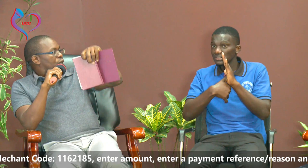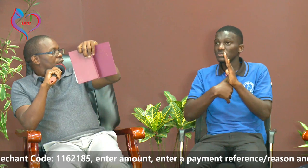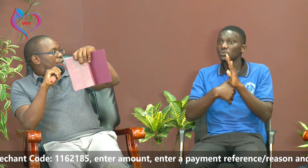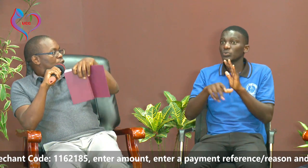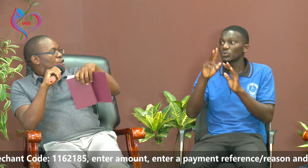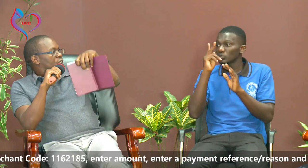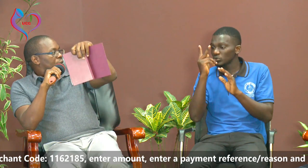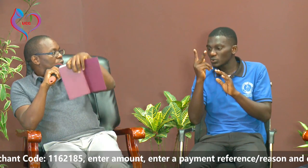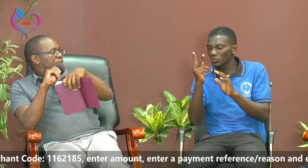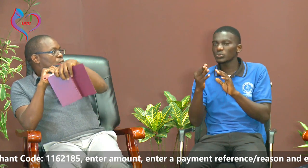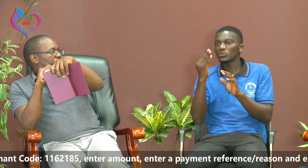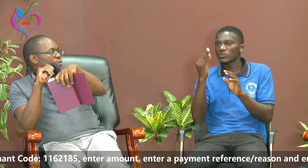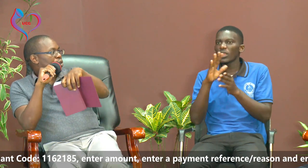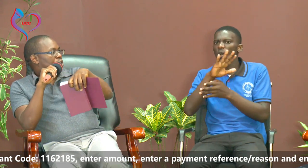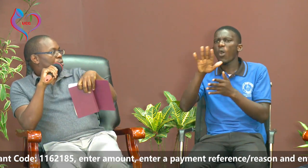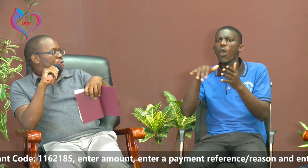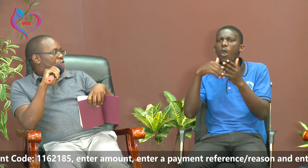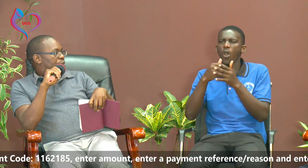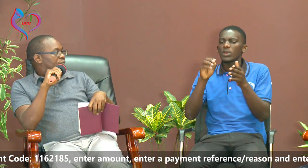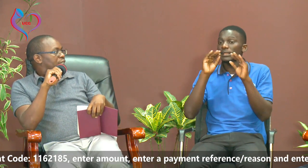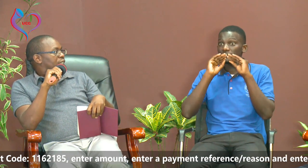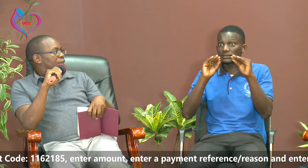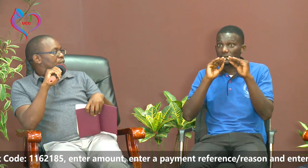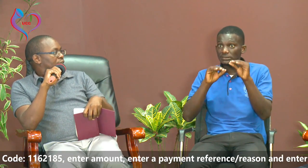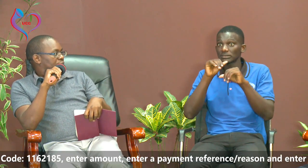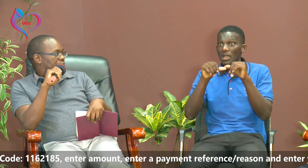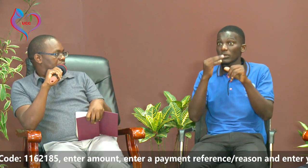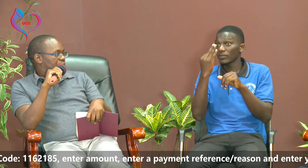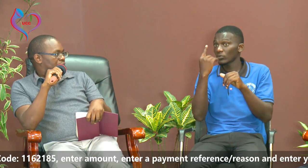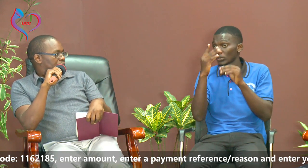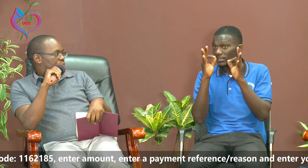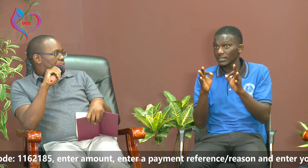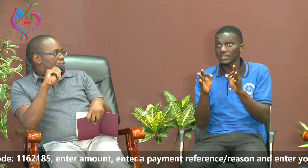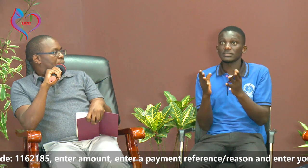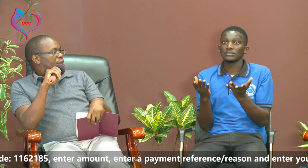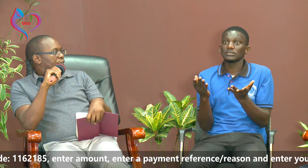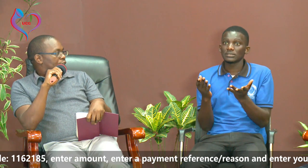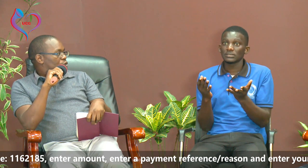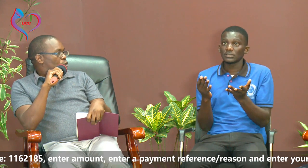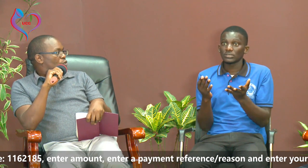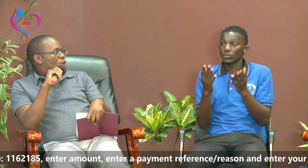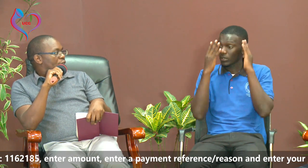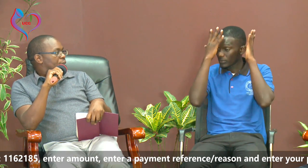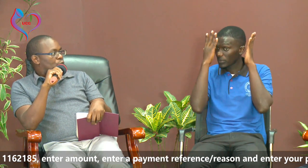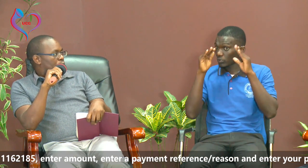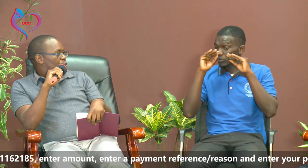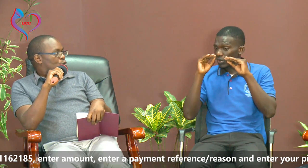yokubiri, nekusomesa ebintu asatu mu kimu mu Proverbs. Nena chigira muzeyi yachinjigiriza. Nangamba genda igo kukola emitwe bulu